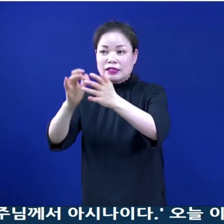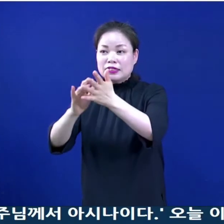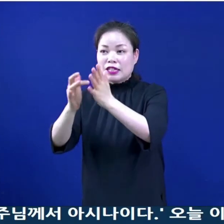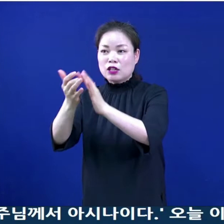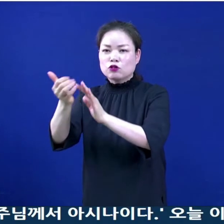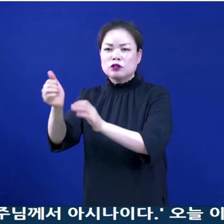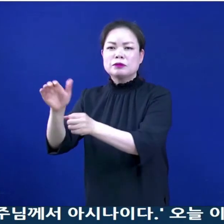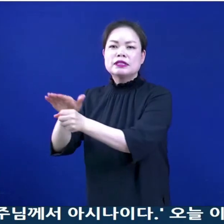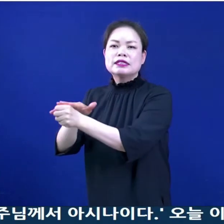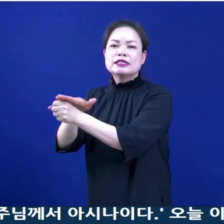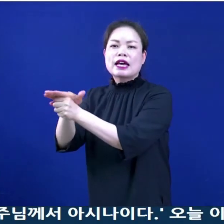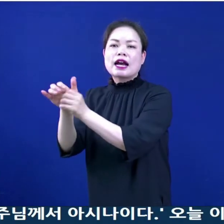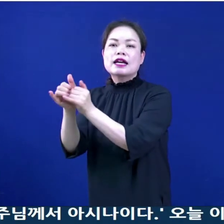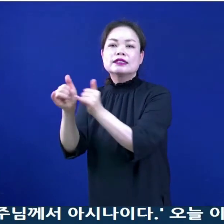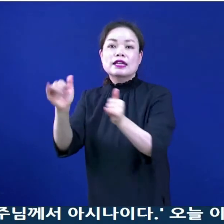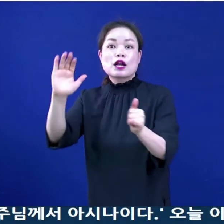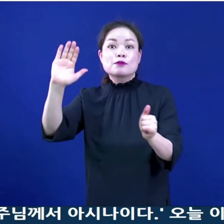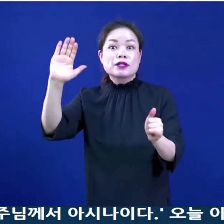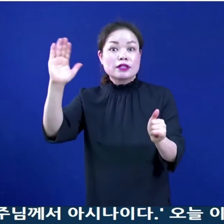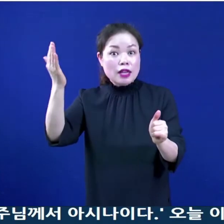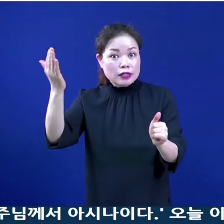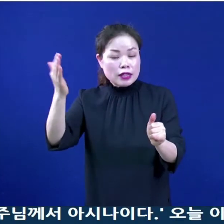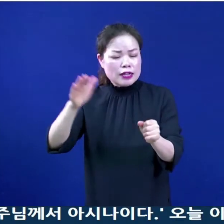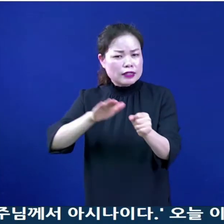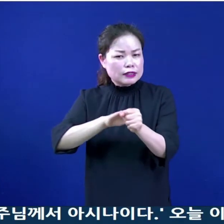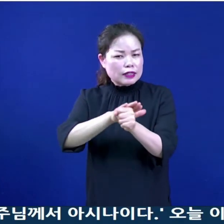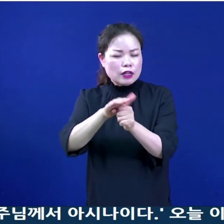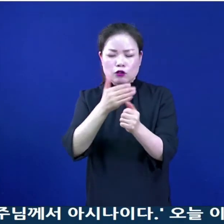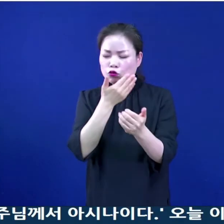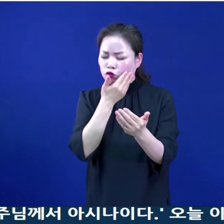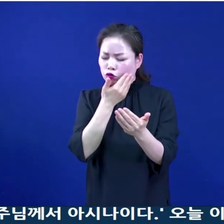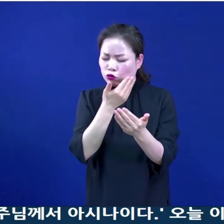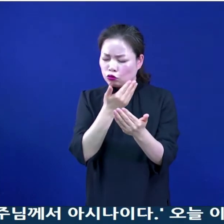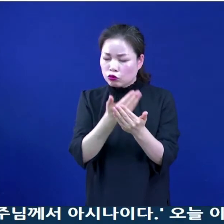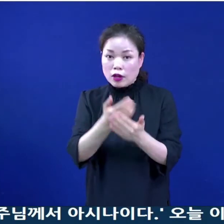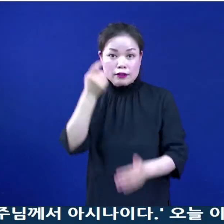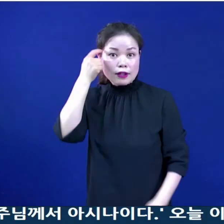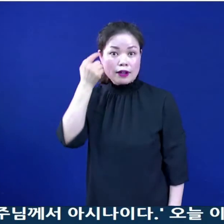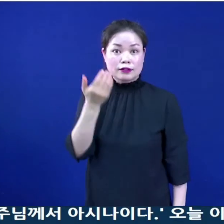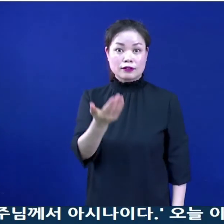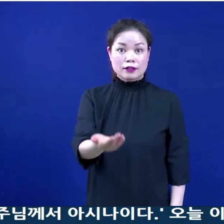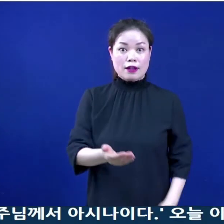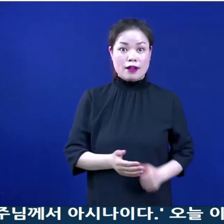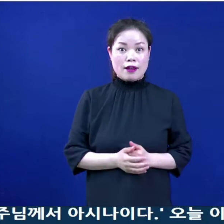사람이 되어야 된다. 왜 이렇게 사랑을 중요하게 여기셨을까요?